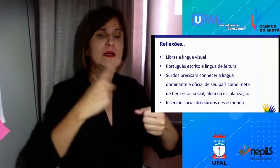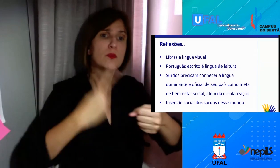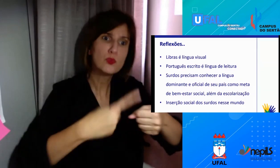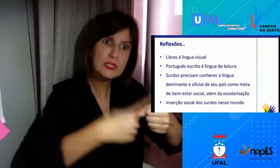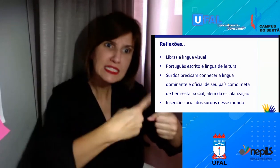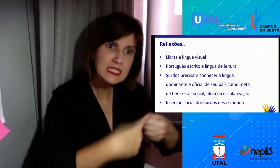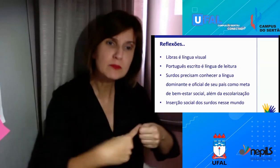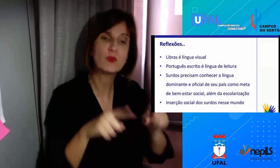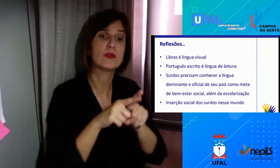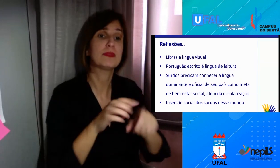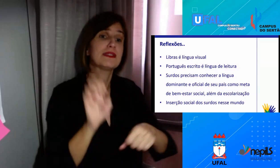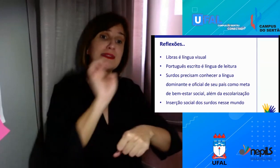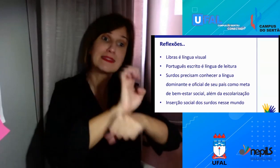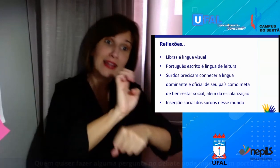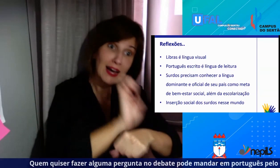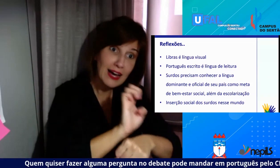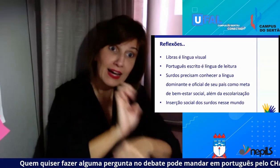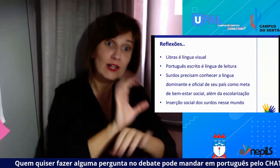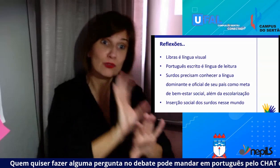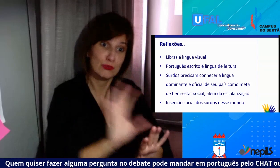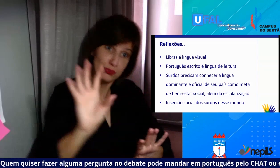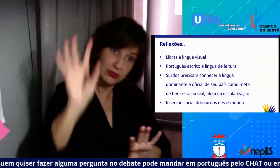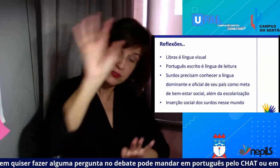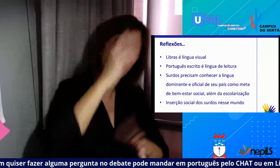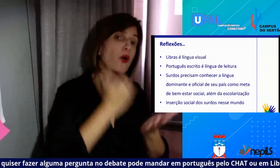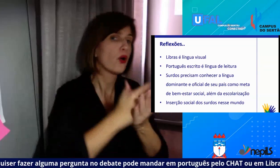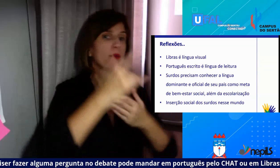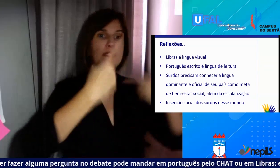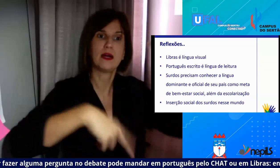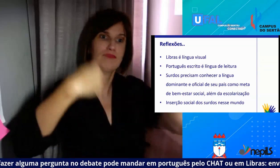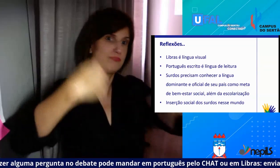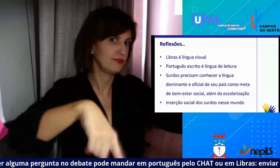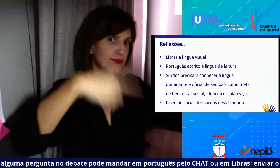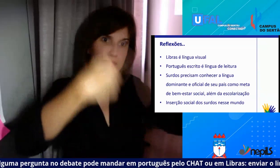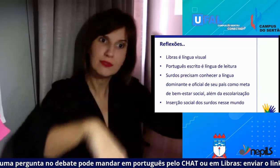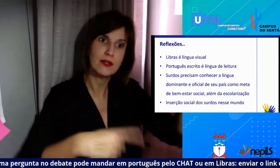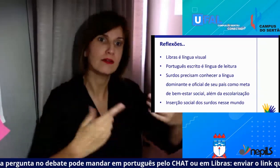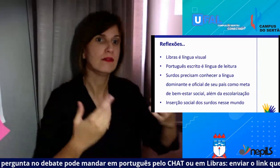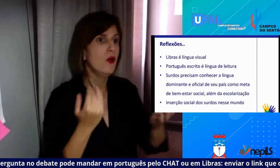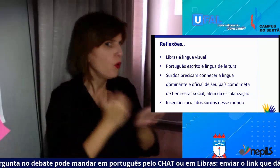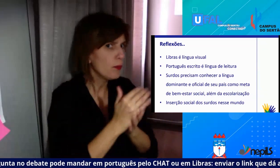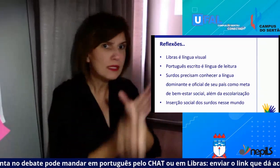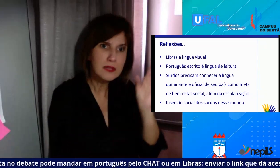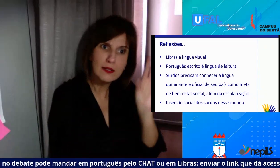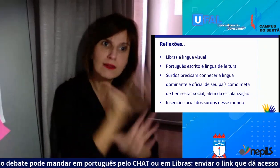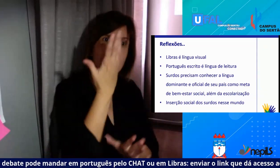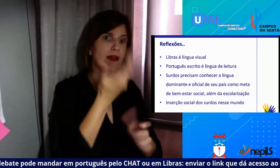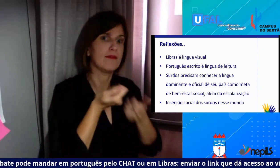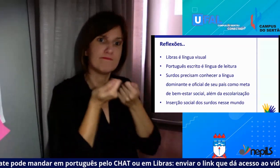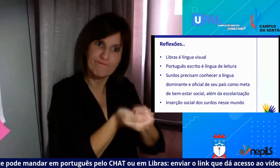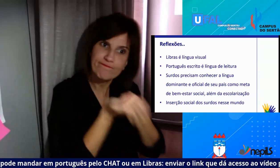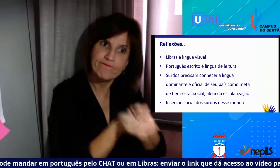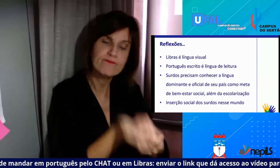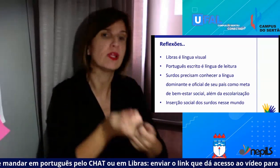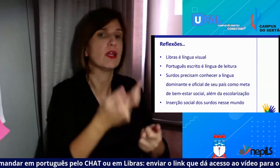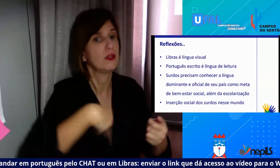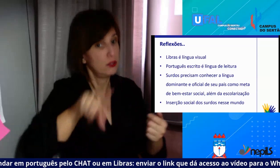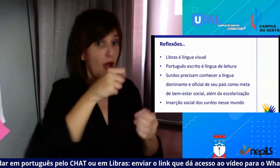coisas, então queremos que esse momento possa se estender, que toda essa educação possa se estender